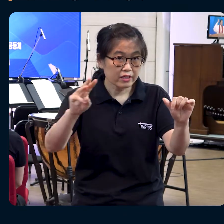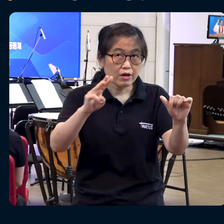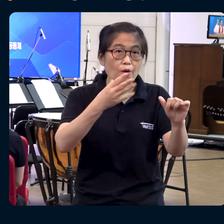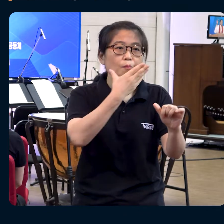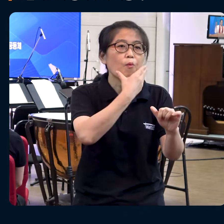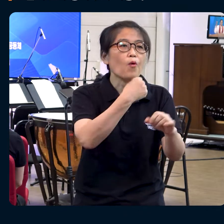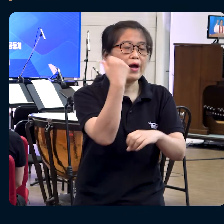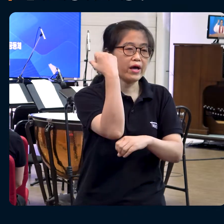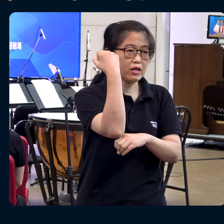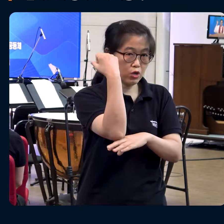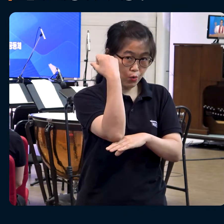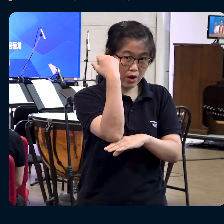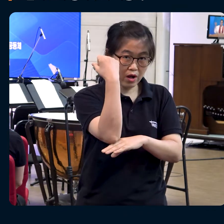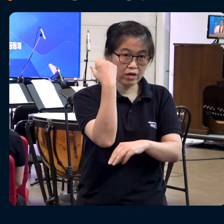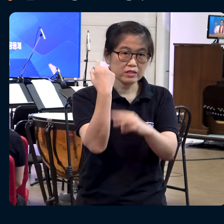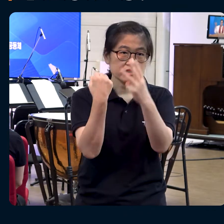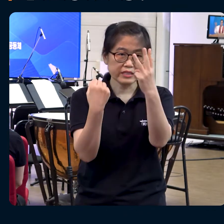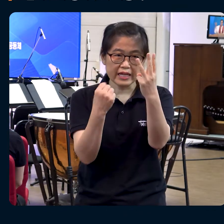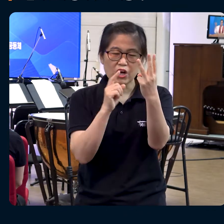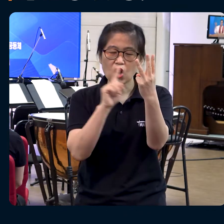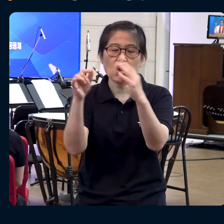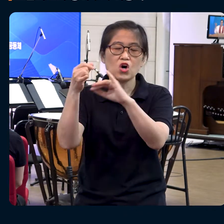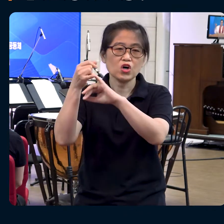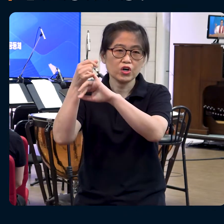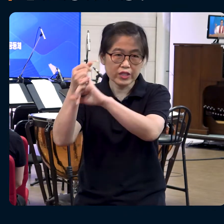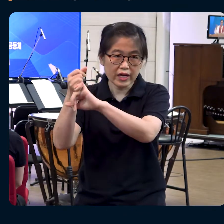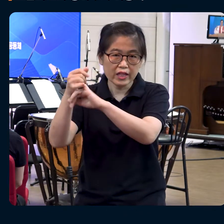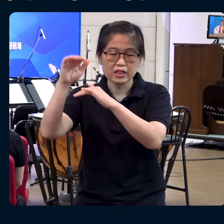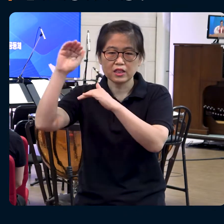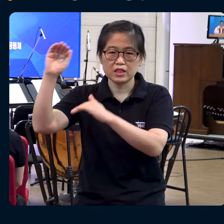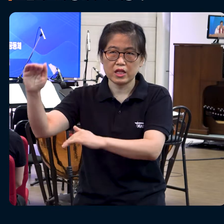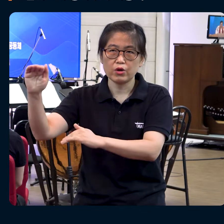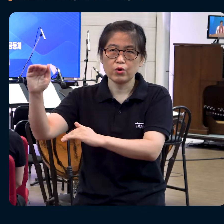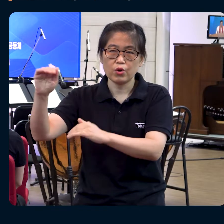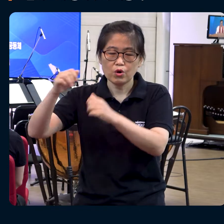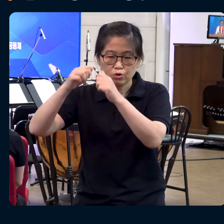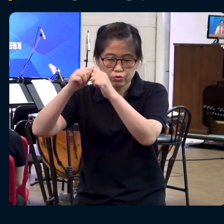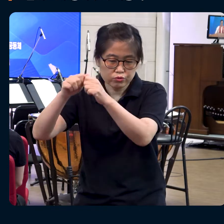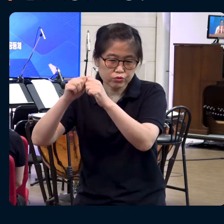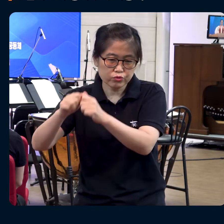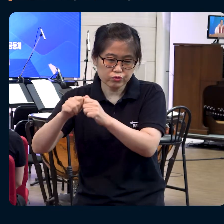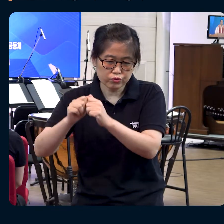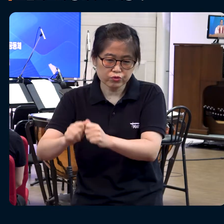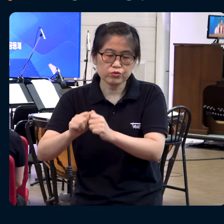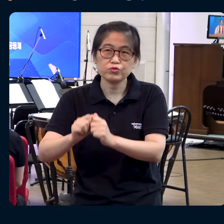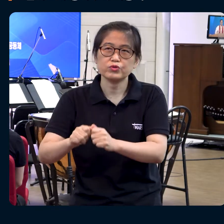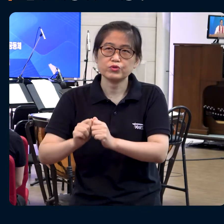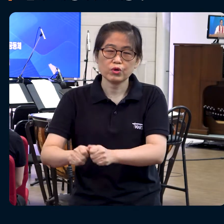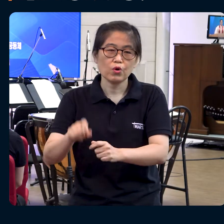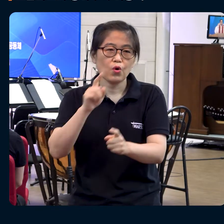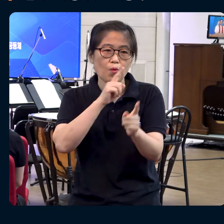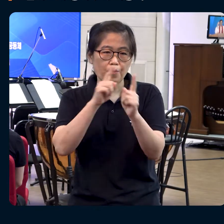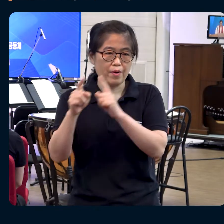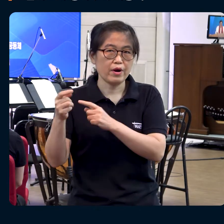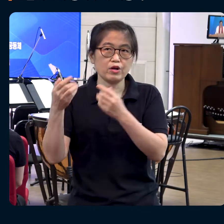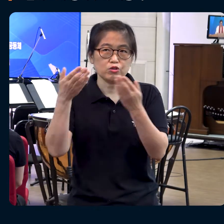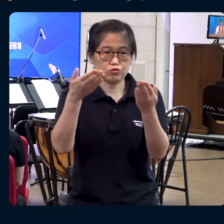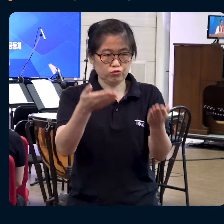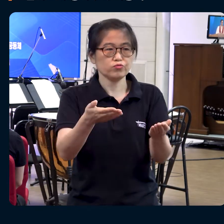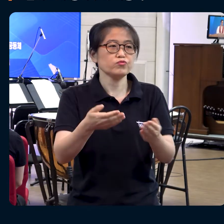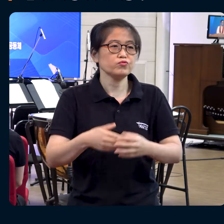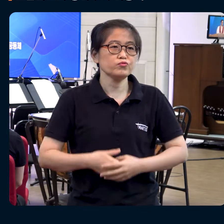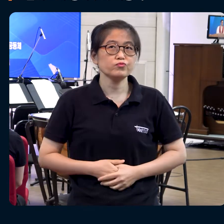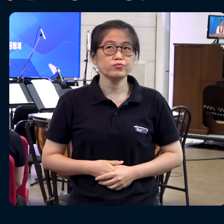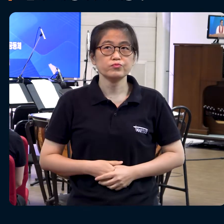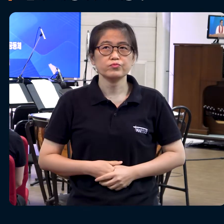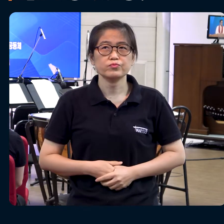뭐예요? 복의 근원되는 이 세 가지 언약의 내용을 아주 구체적으로 예언처럼 그렇게 말씀하신 그런